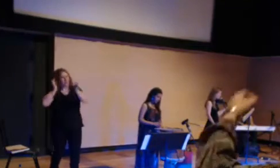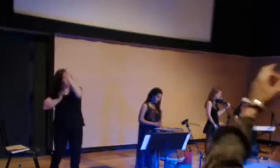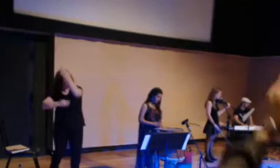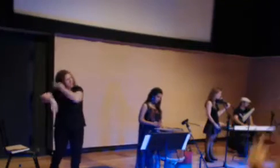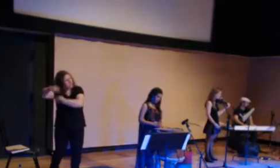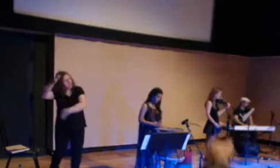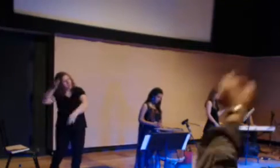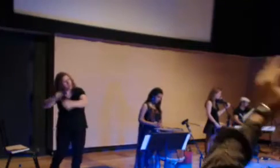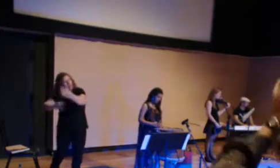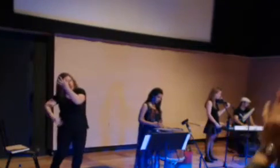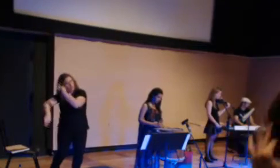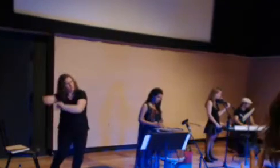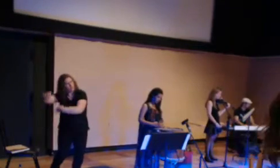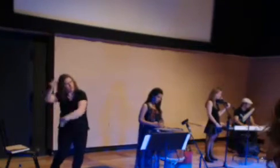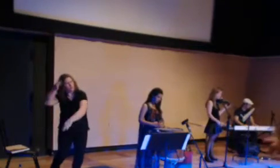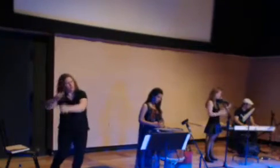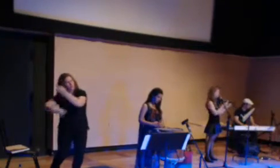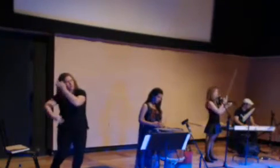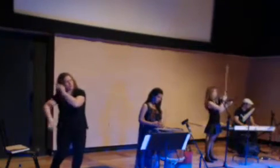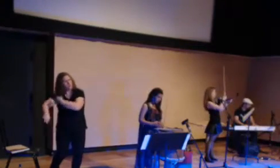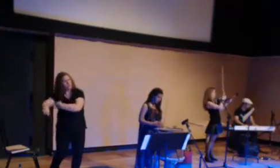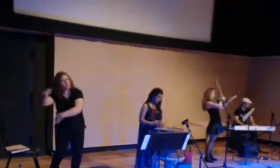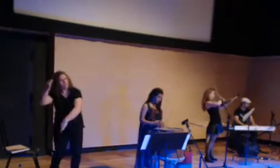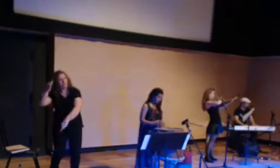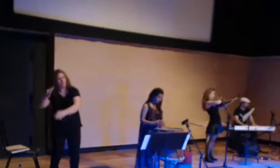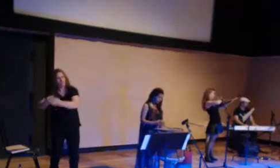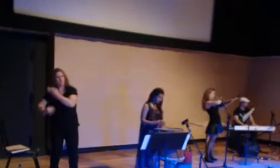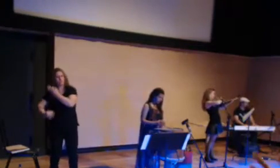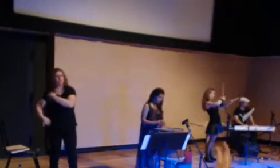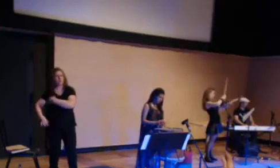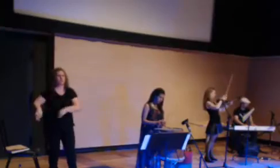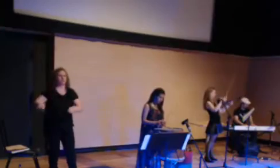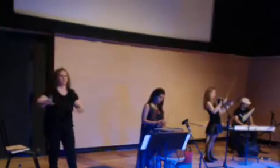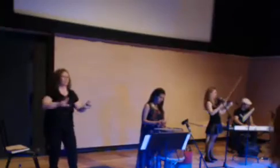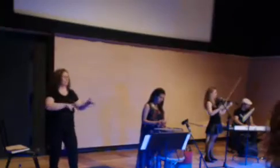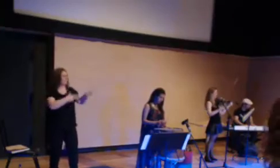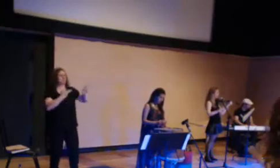El rostro cubierto por una interminable cabellera metálica.